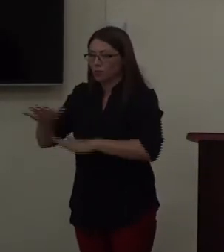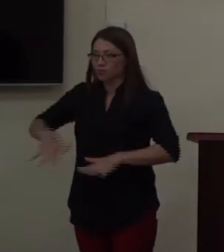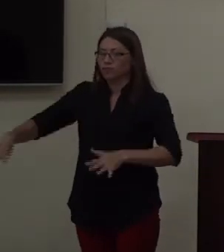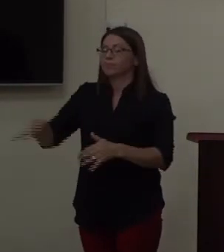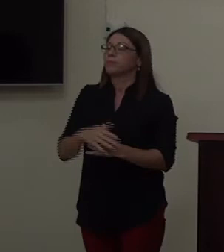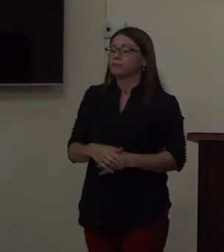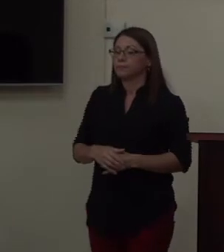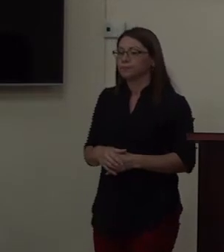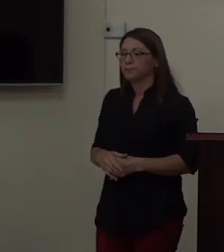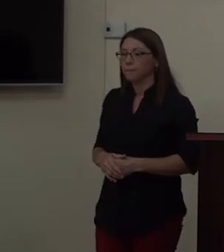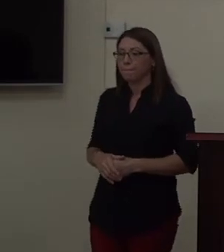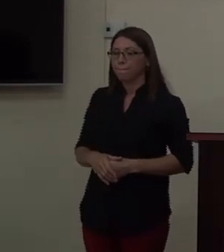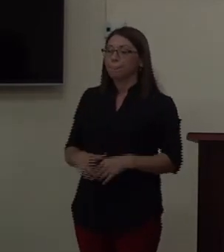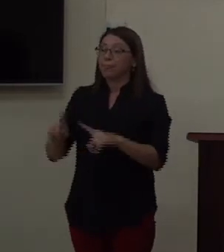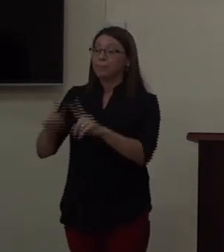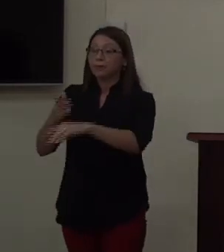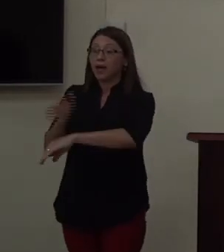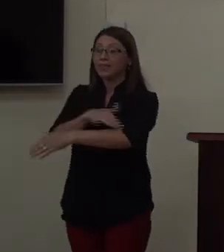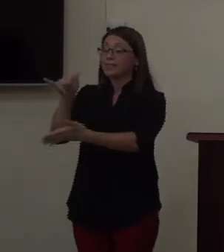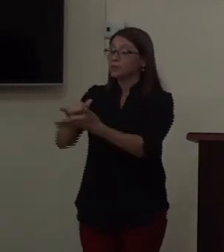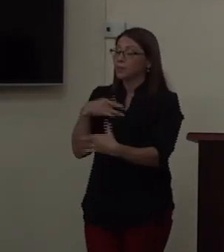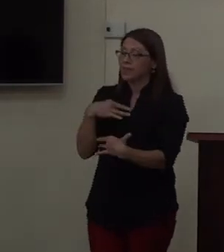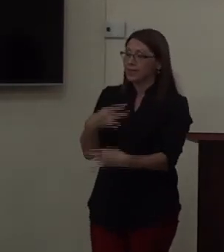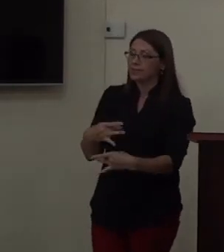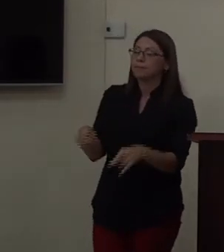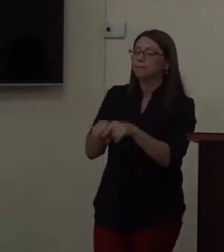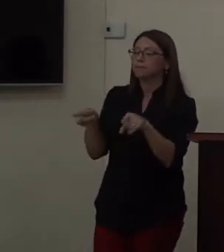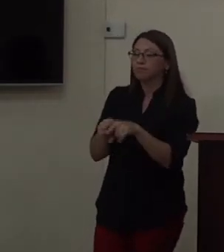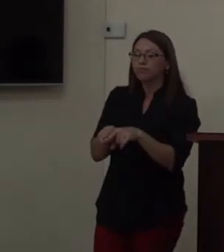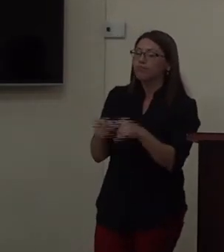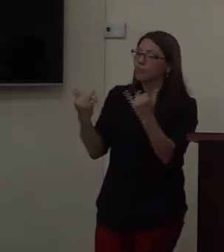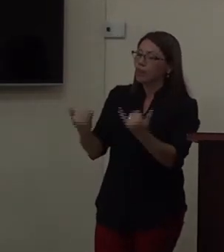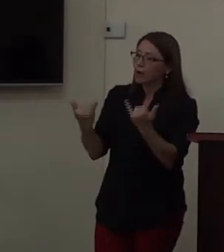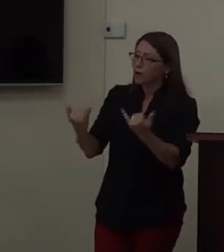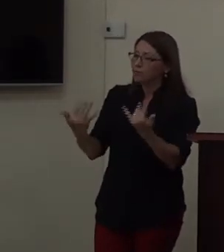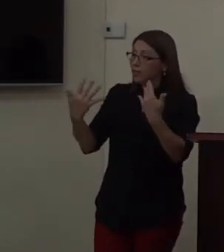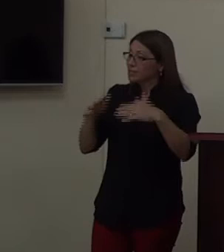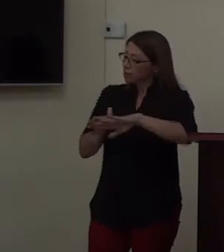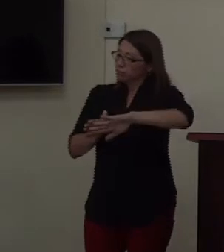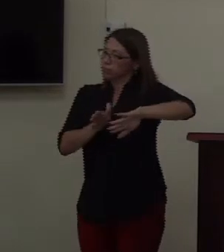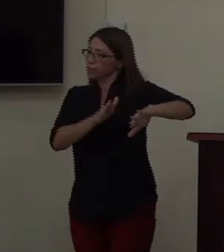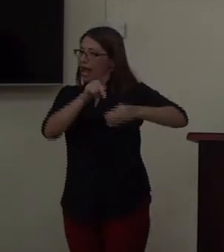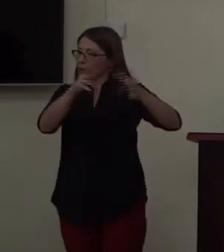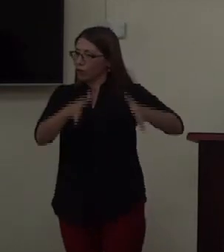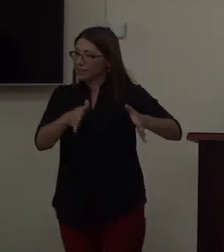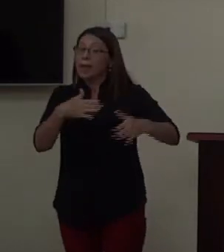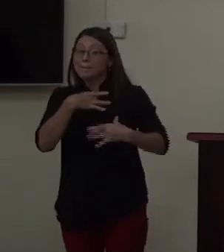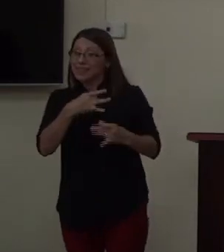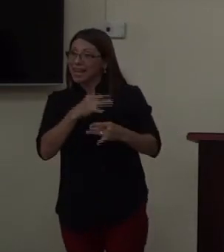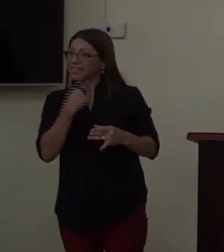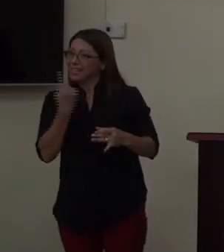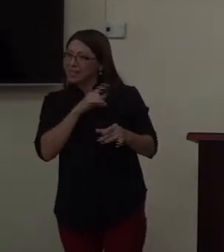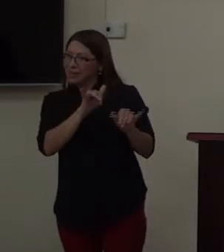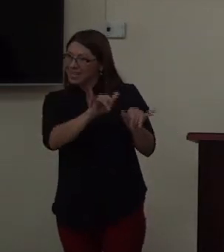planificación. Pero antes de eso me interesa también ahora entrar en detalle ya, saliéndonos de los actores que me interesa que estén ahí siempre